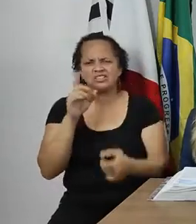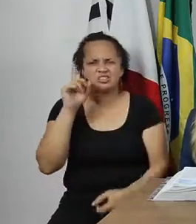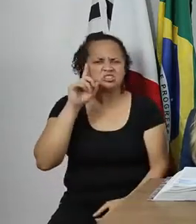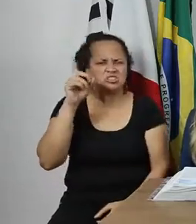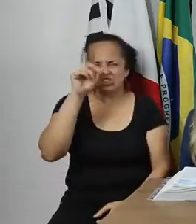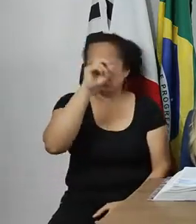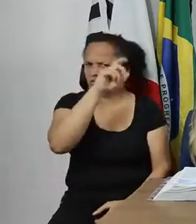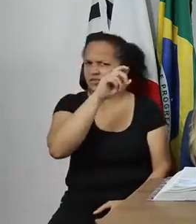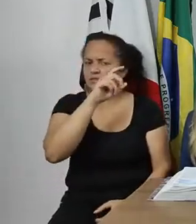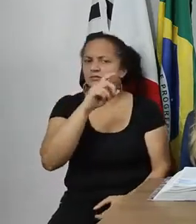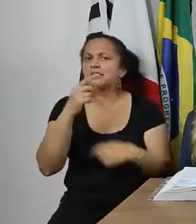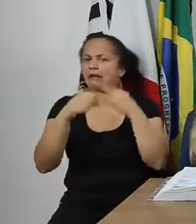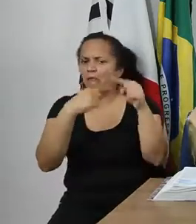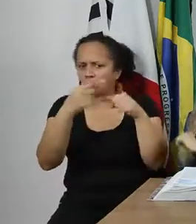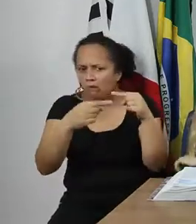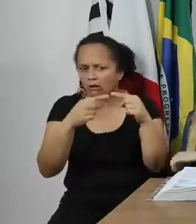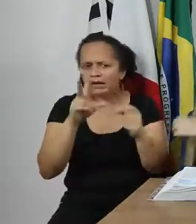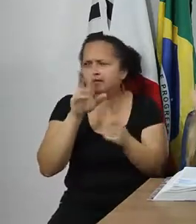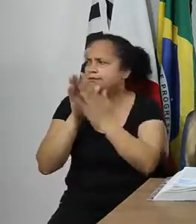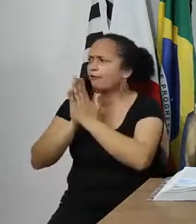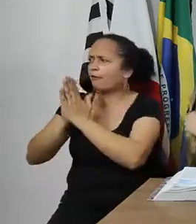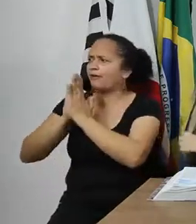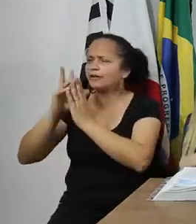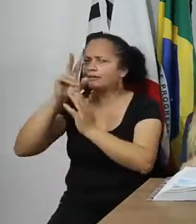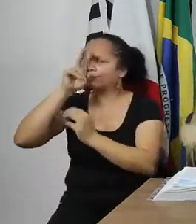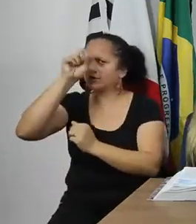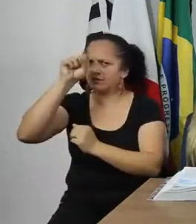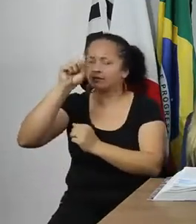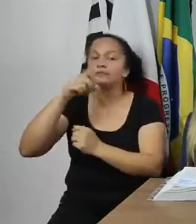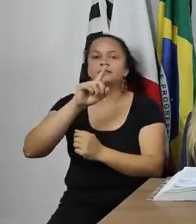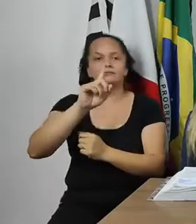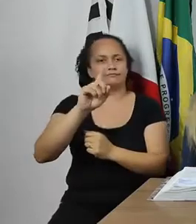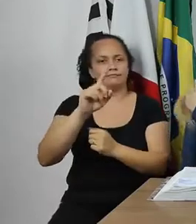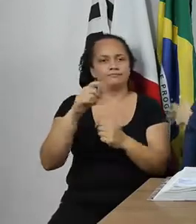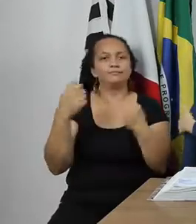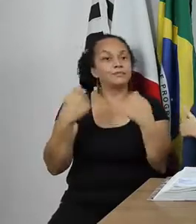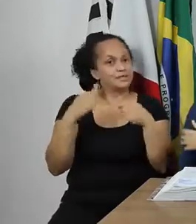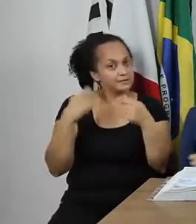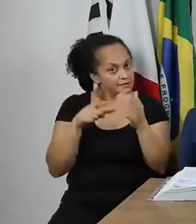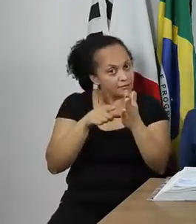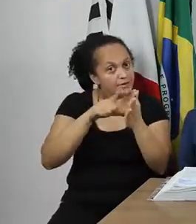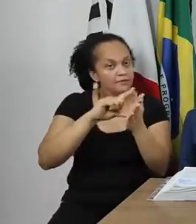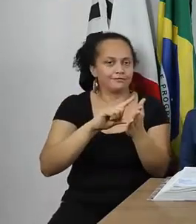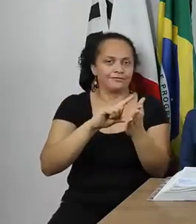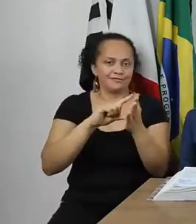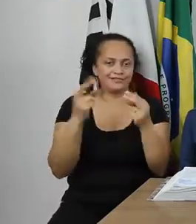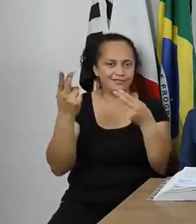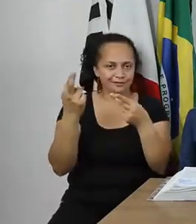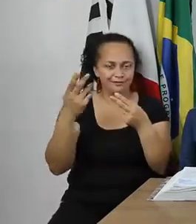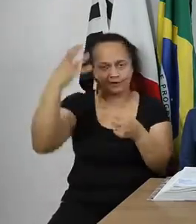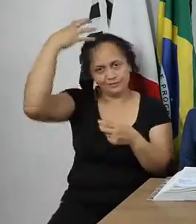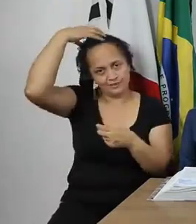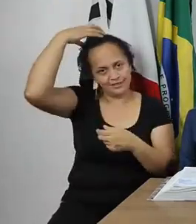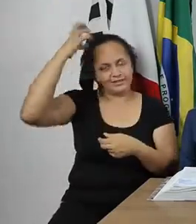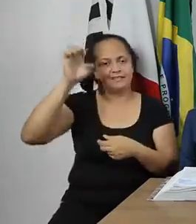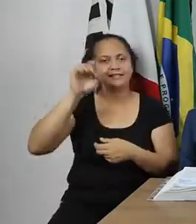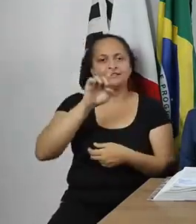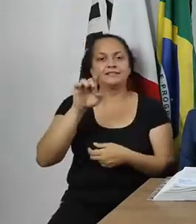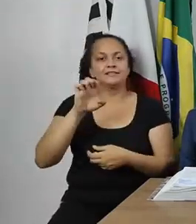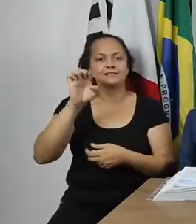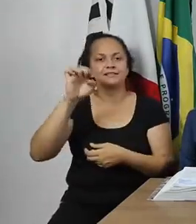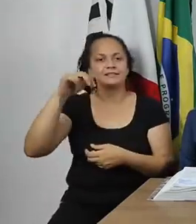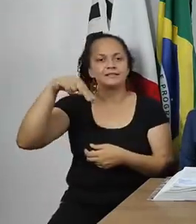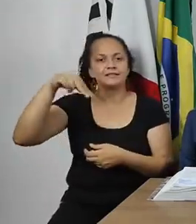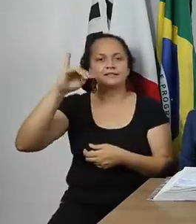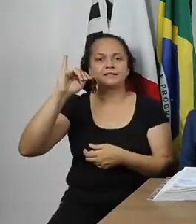na verdade, Ezequias, ele se antecipou. Então a gente também deve nos fortificar